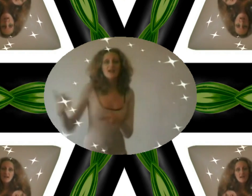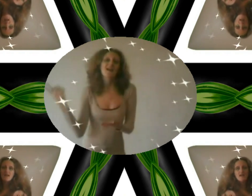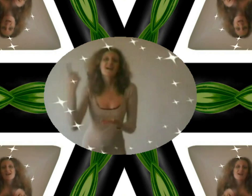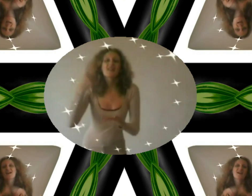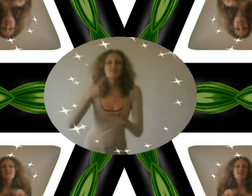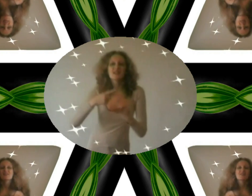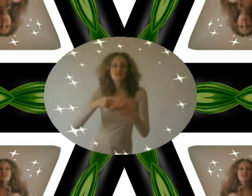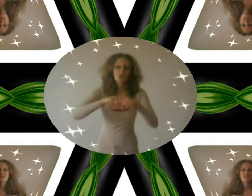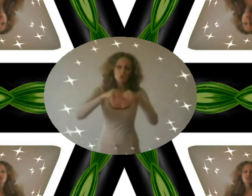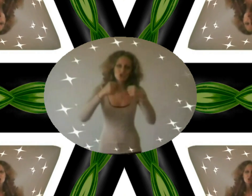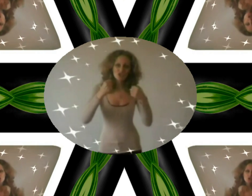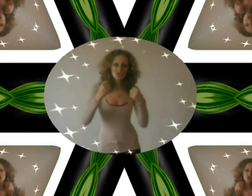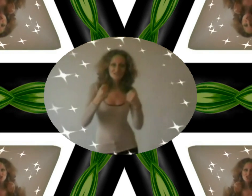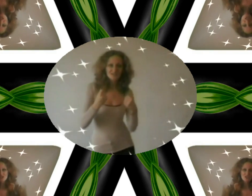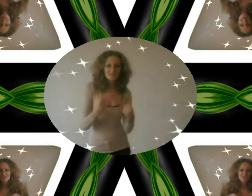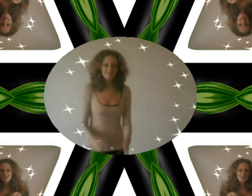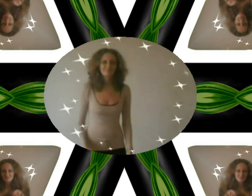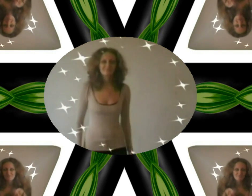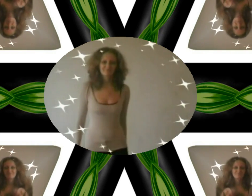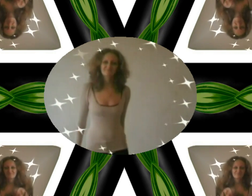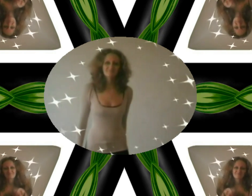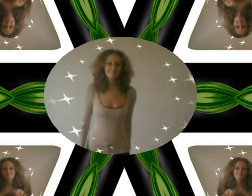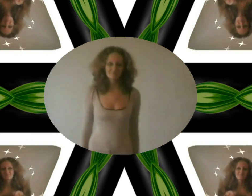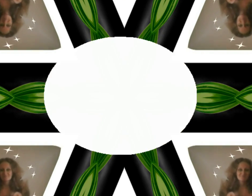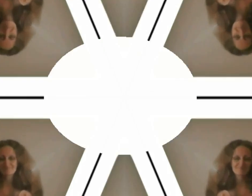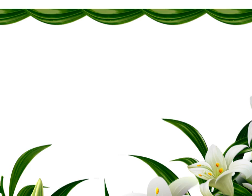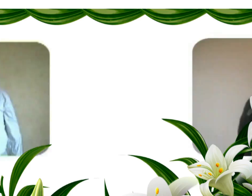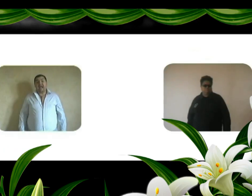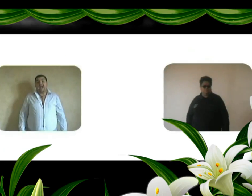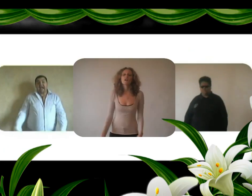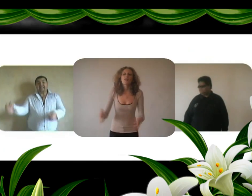миг ни те троши.